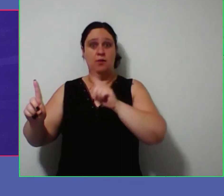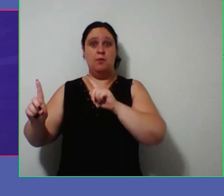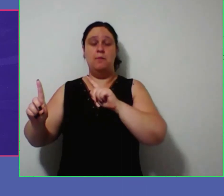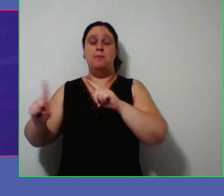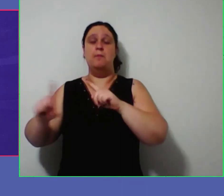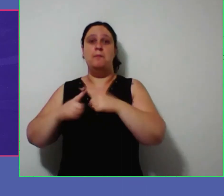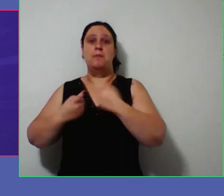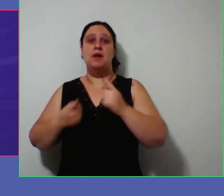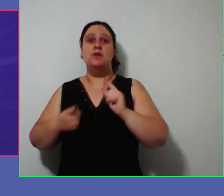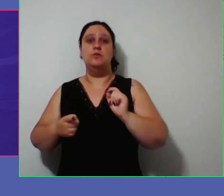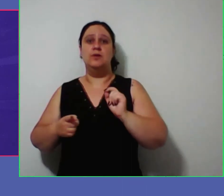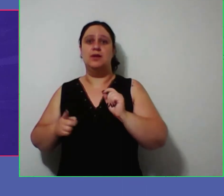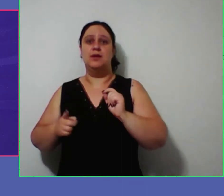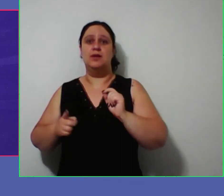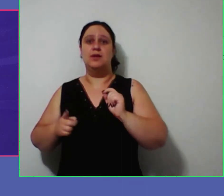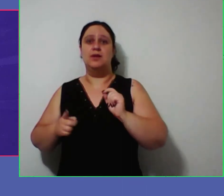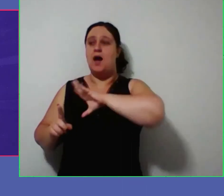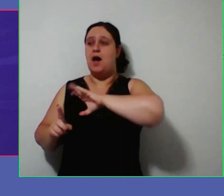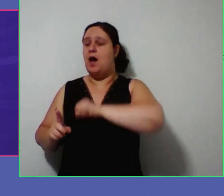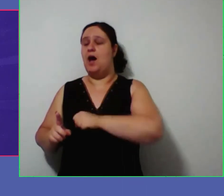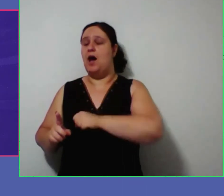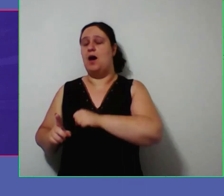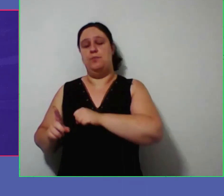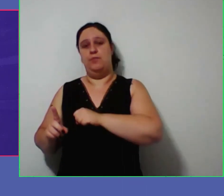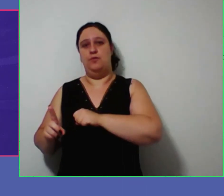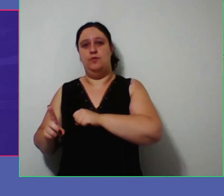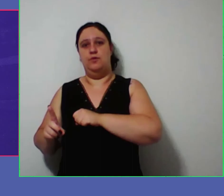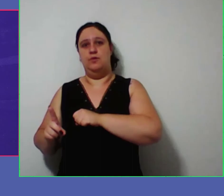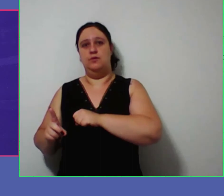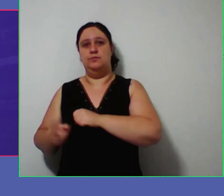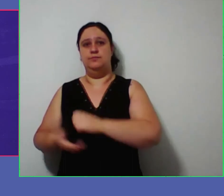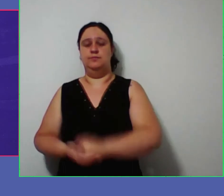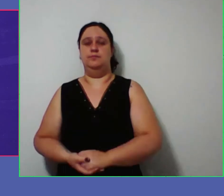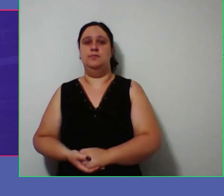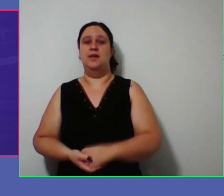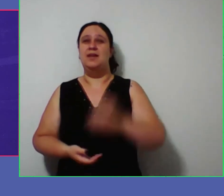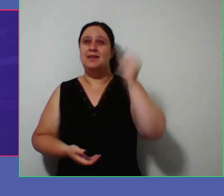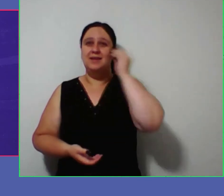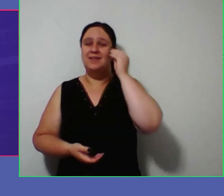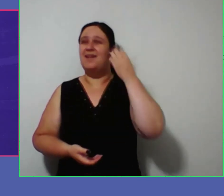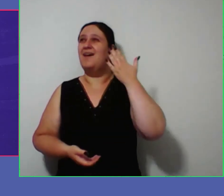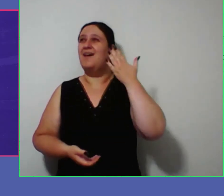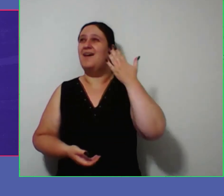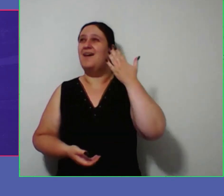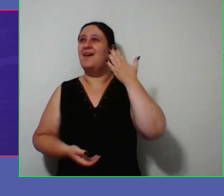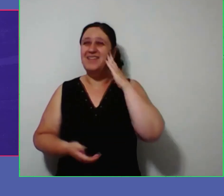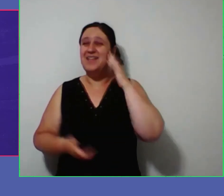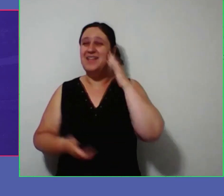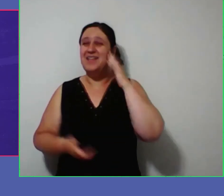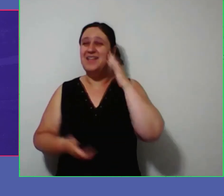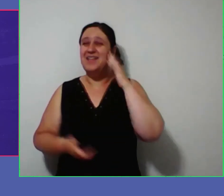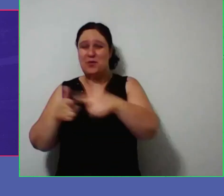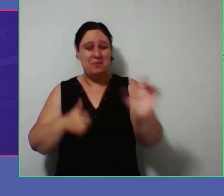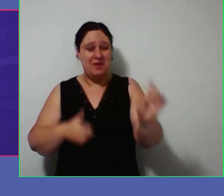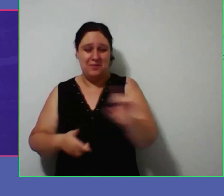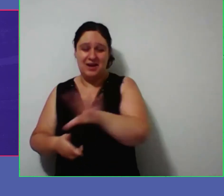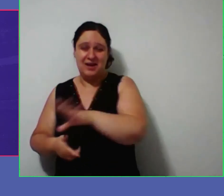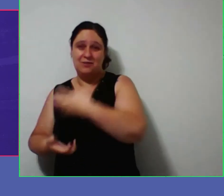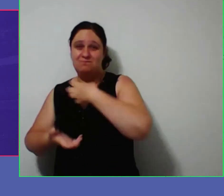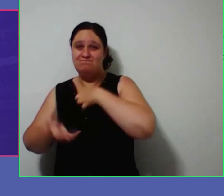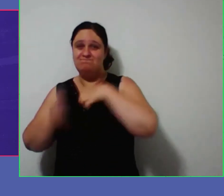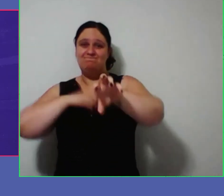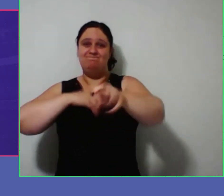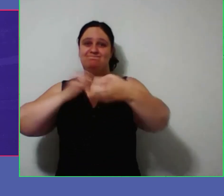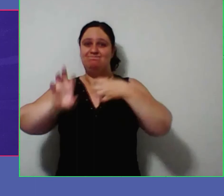Procurar entender um ao outro, a dificuldade de cada um, a exercer empatia. E também